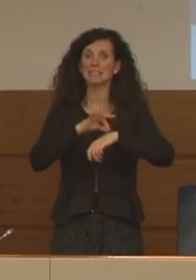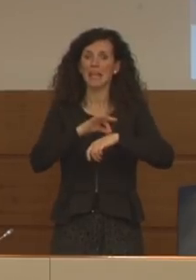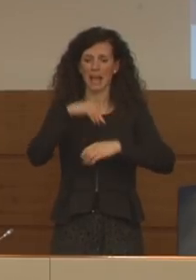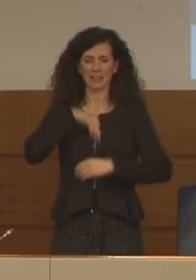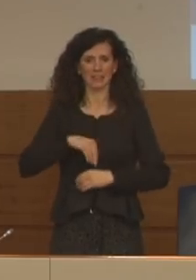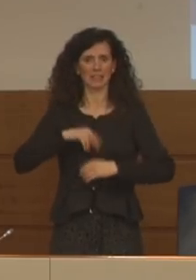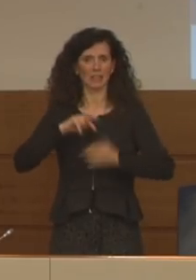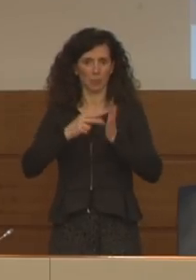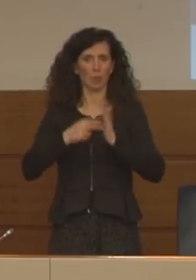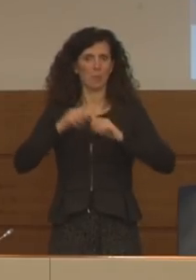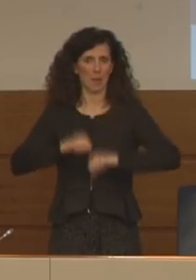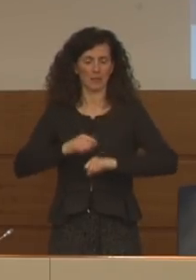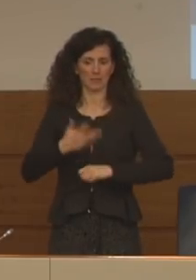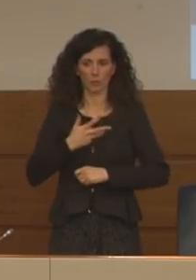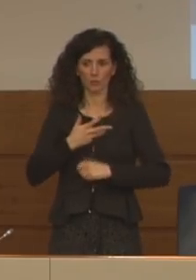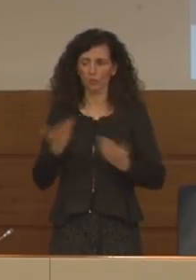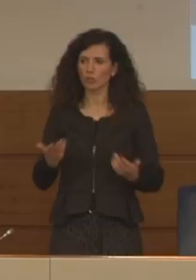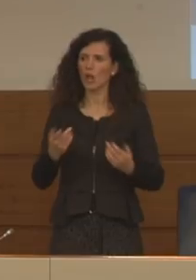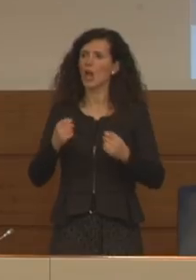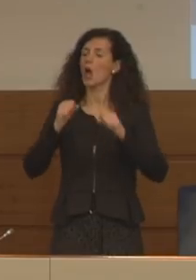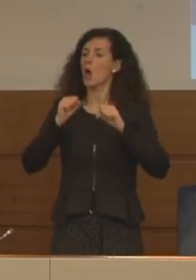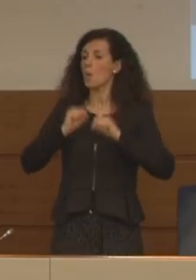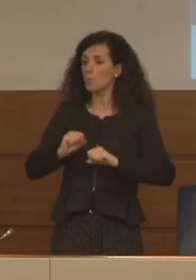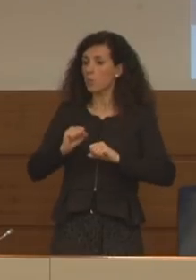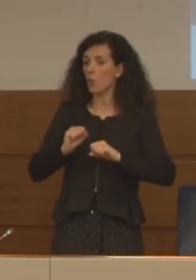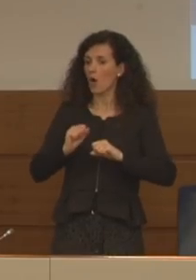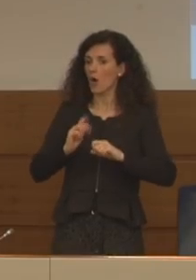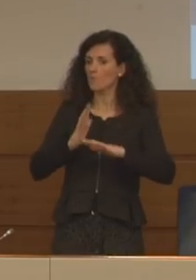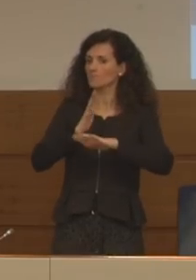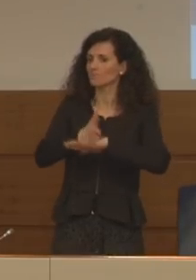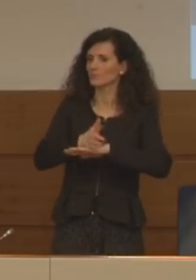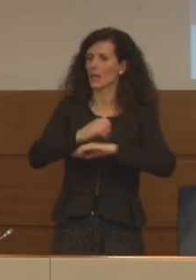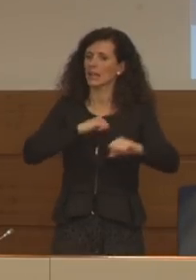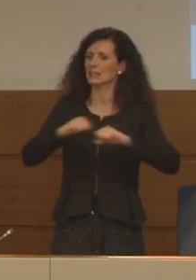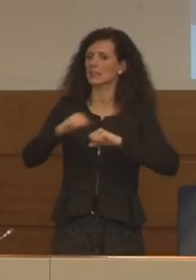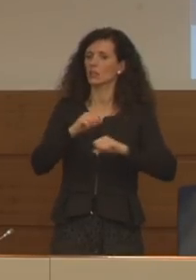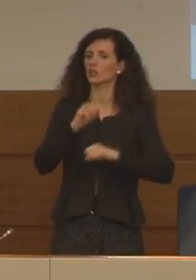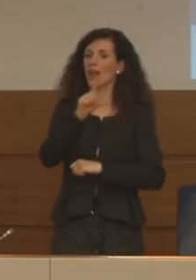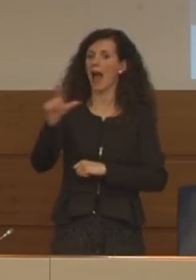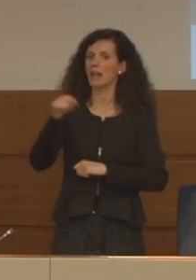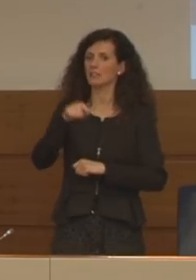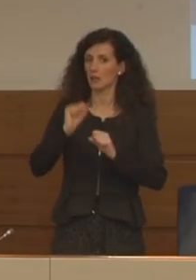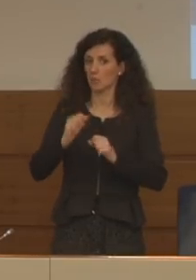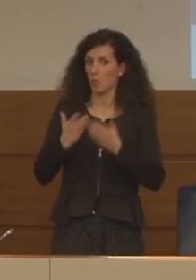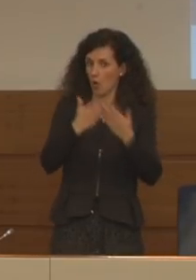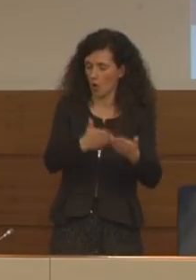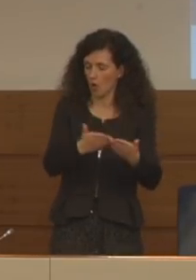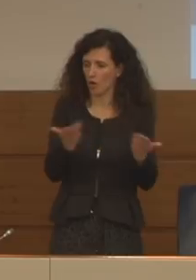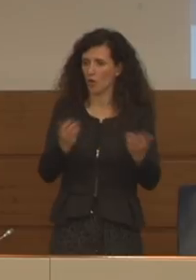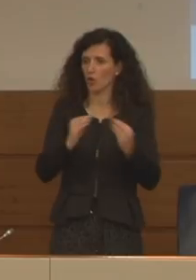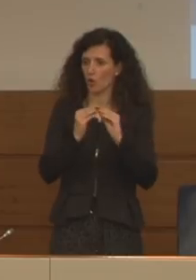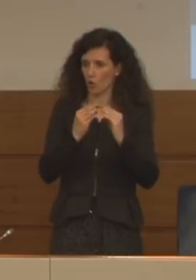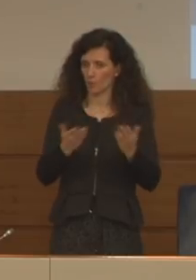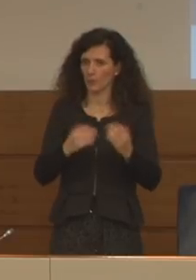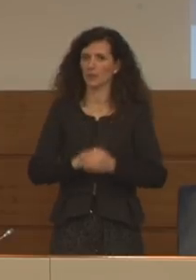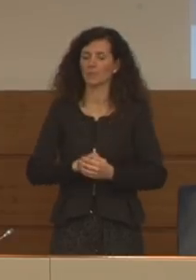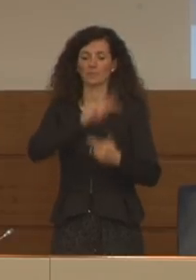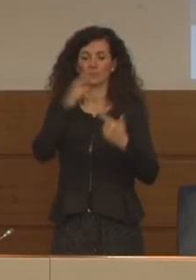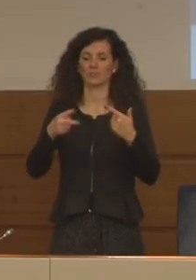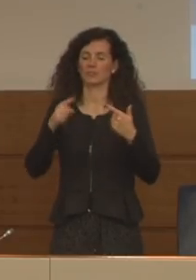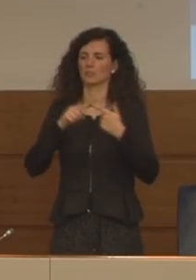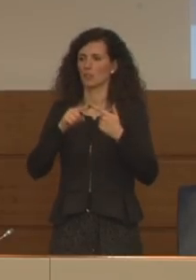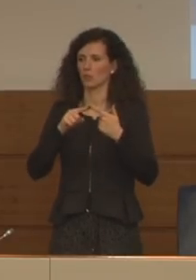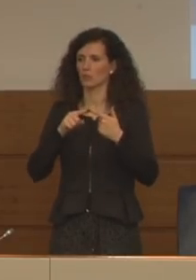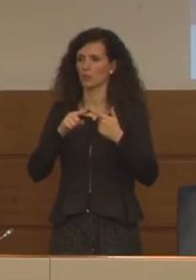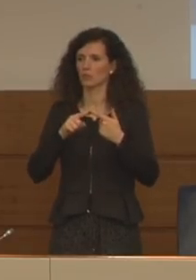domanda è se si può agire in qualche modo sui direttori delle asl per cambiare queste procedure la seconda domanda è come quando si potrà